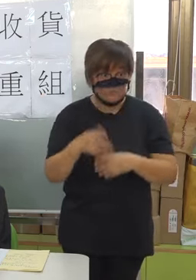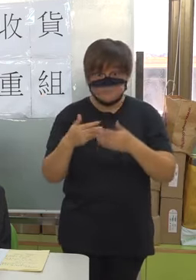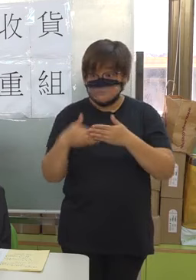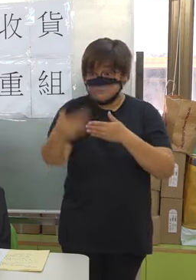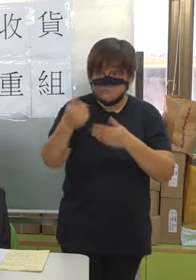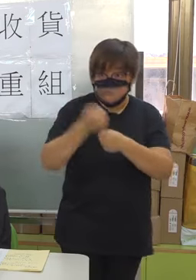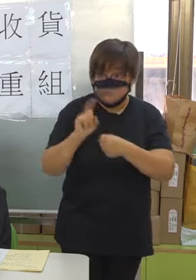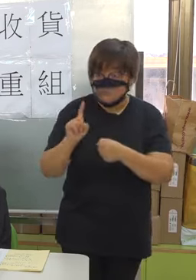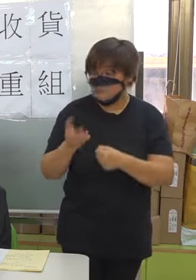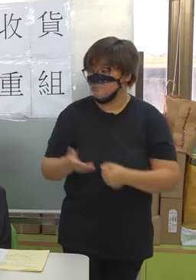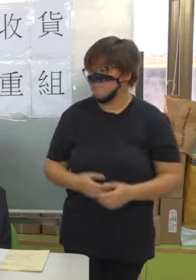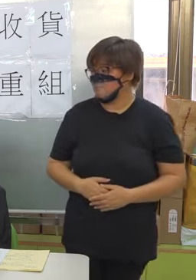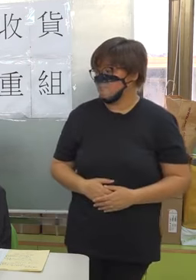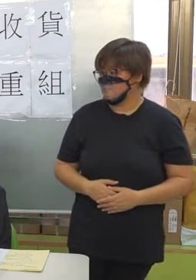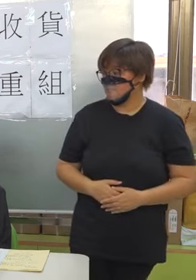喂！